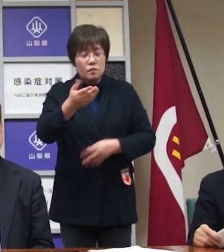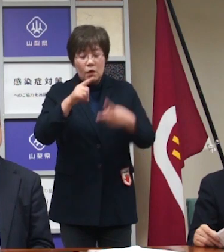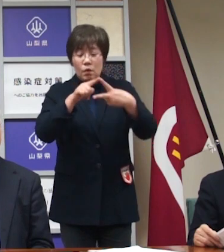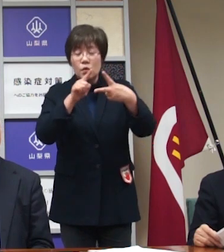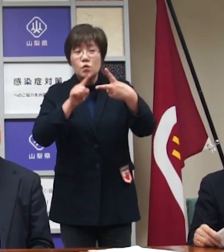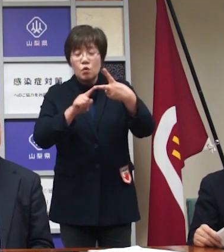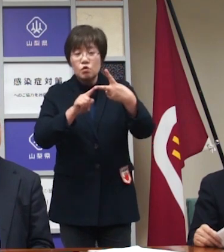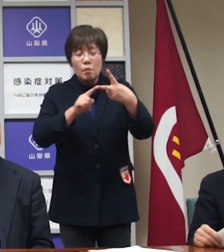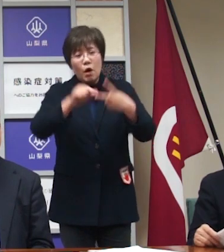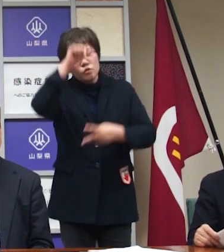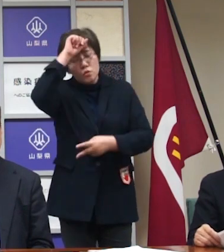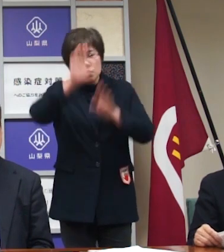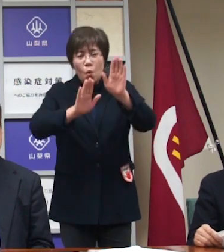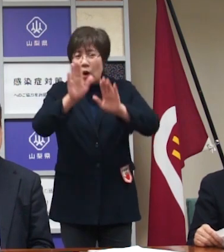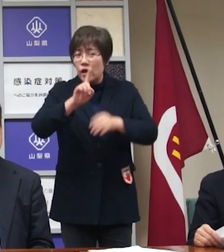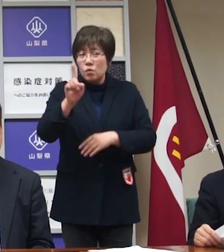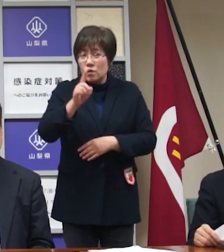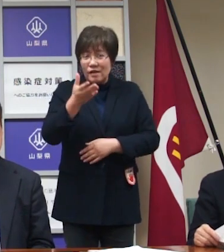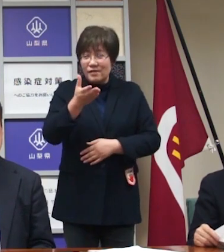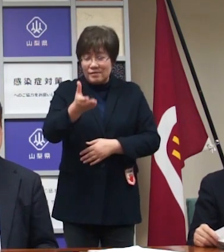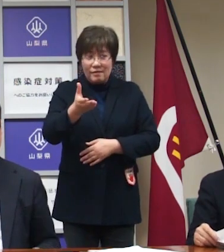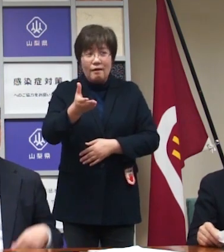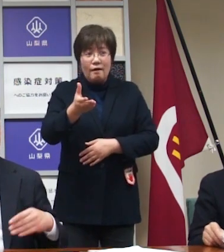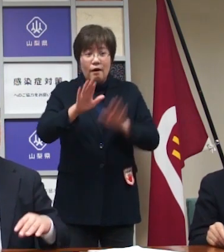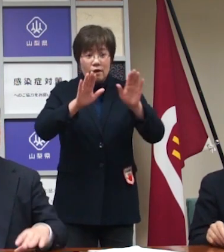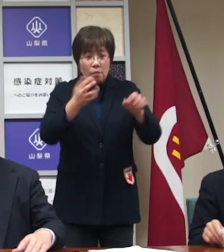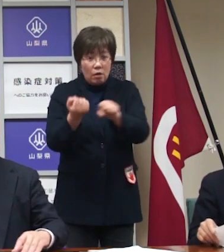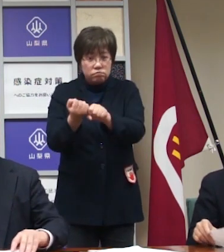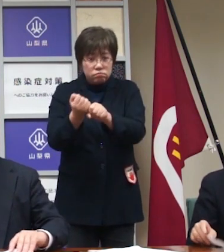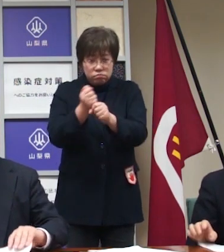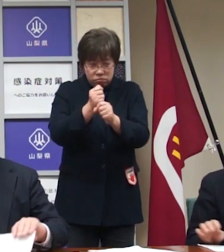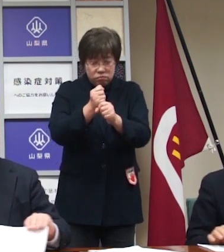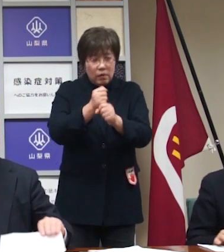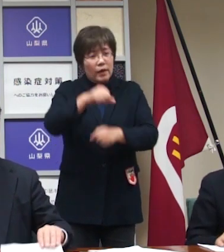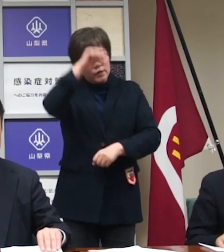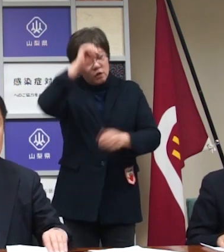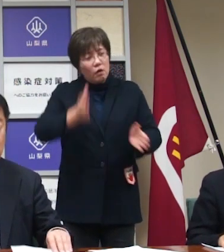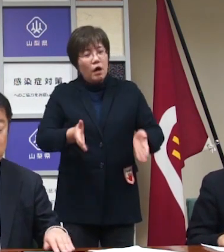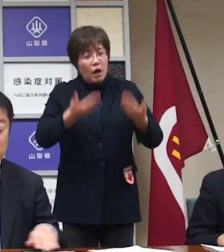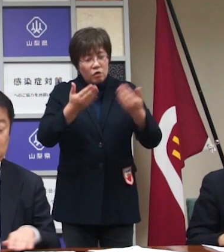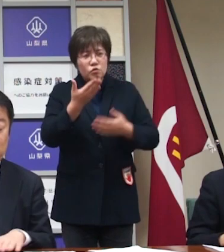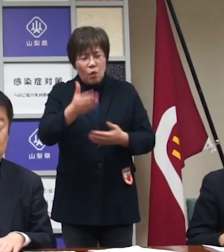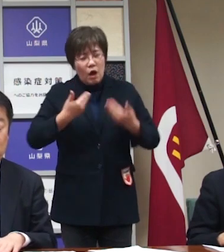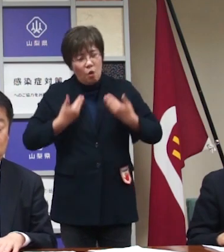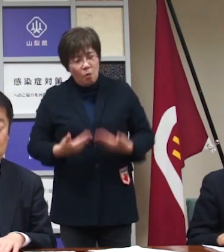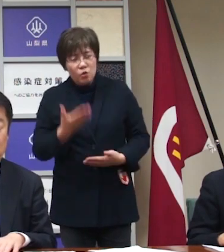ですか。容体、今最後に向かっている軽症だ重症だとかあると思うんですけど、